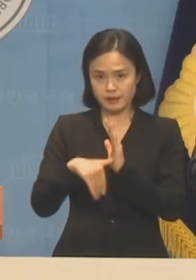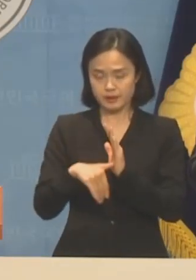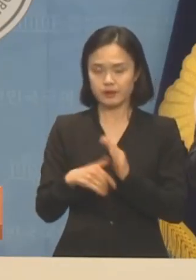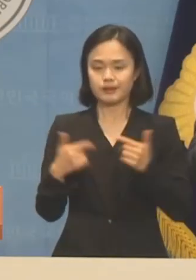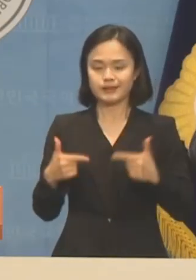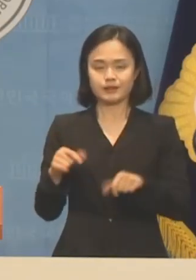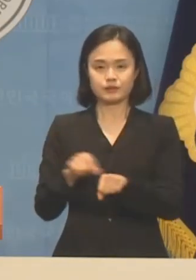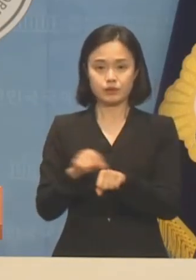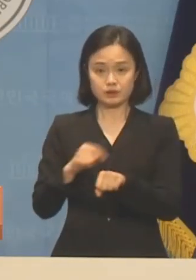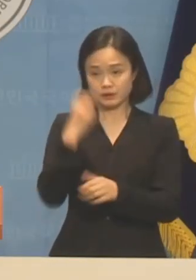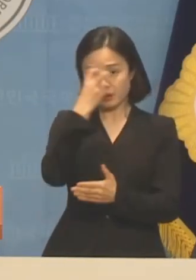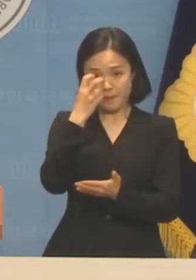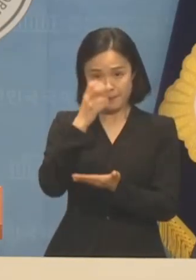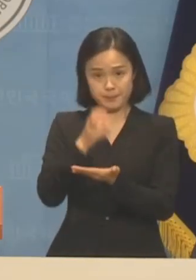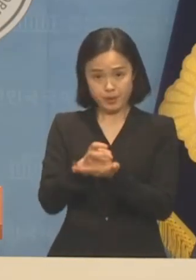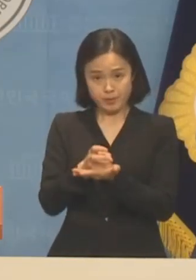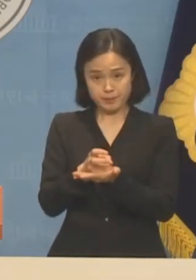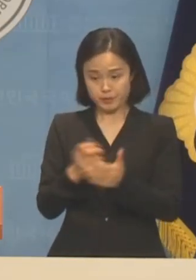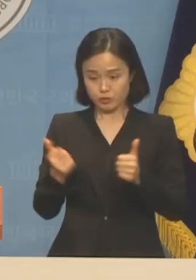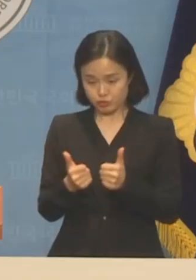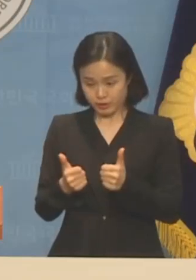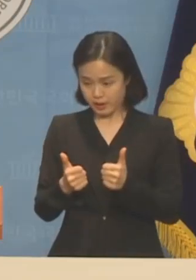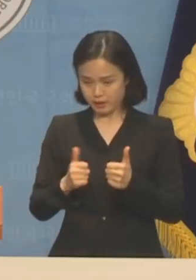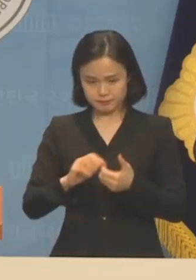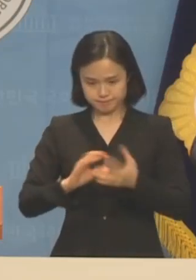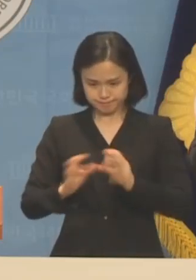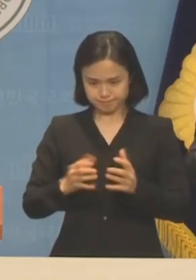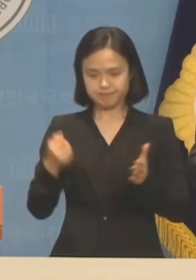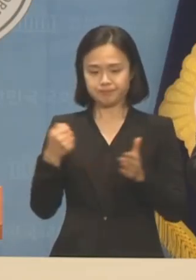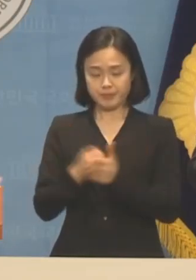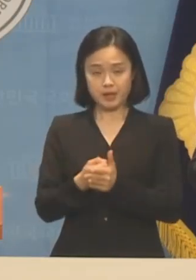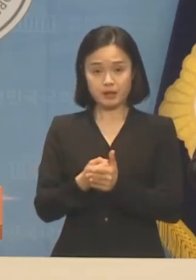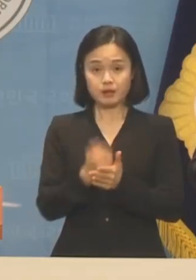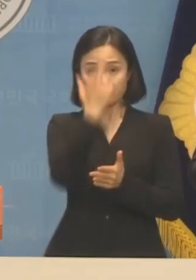특검 후보자 추천 의뢰를 최상목 권한대행이